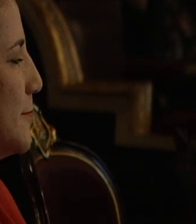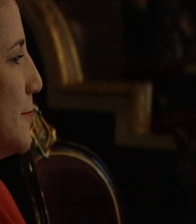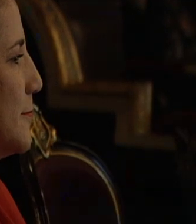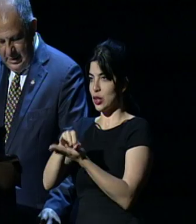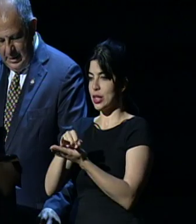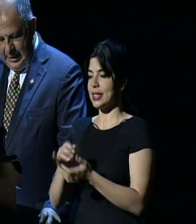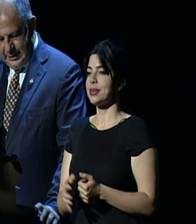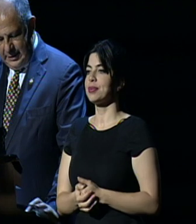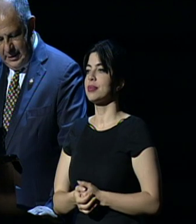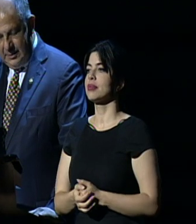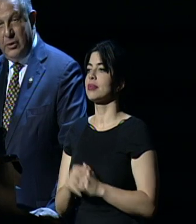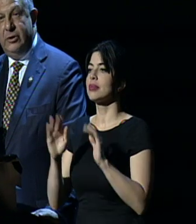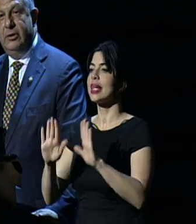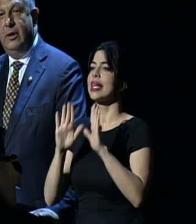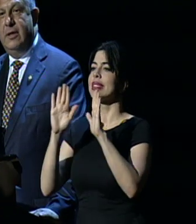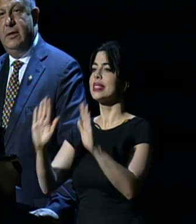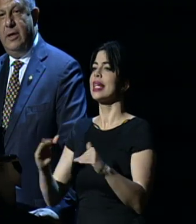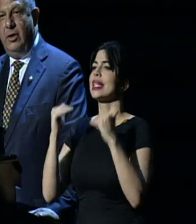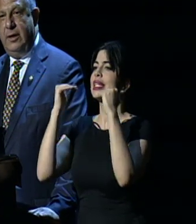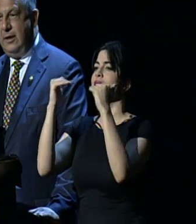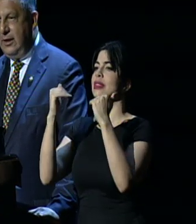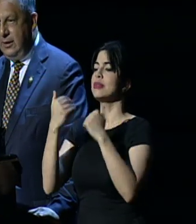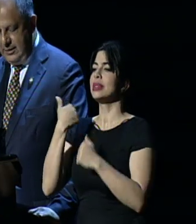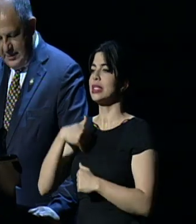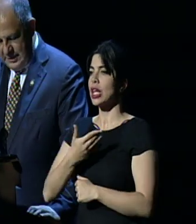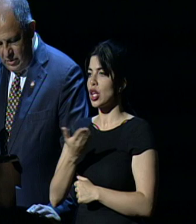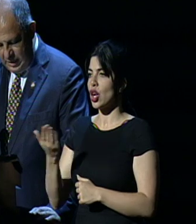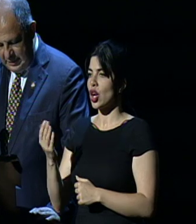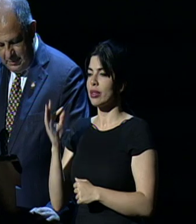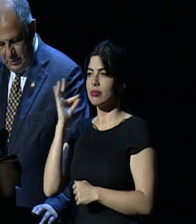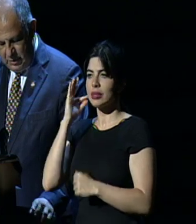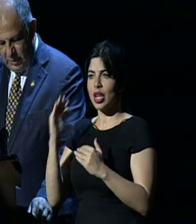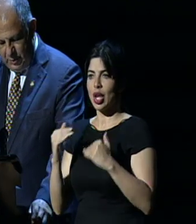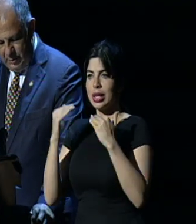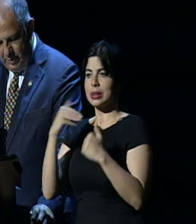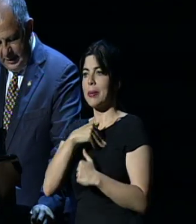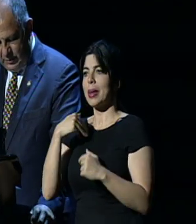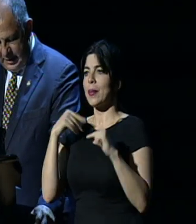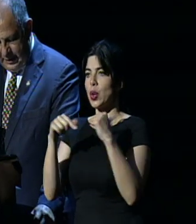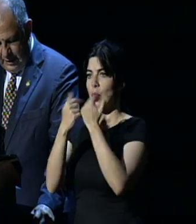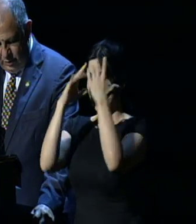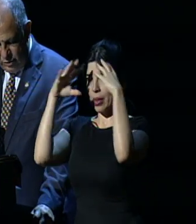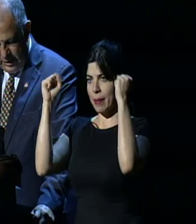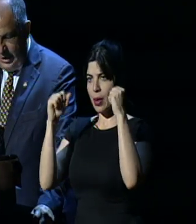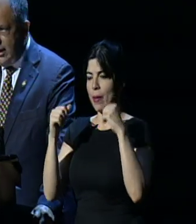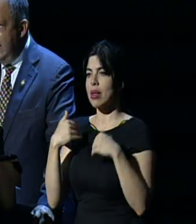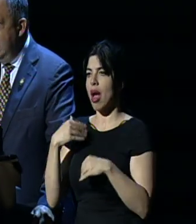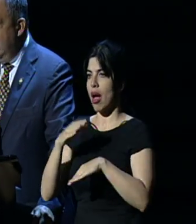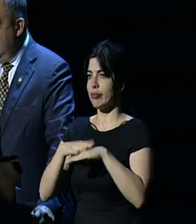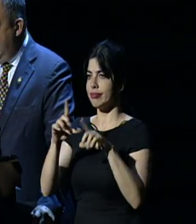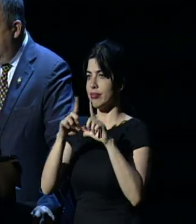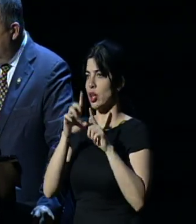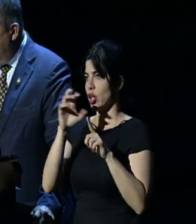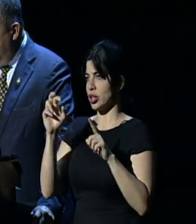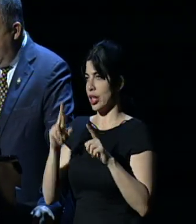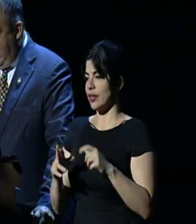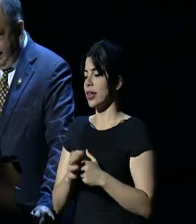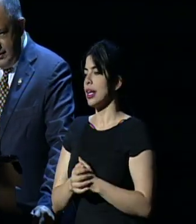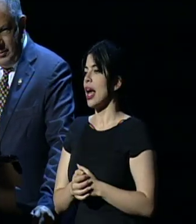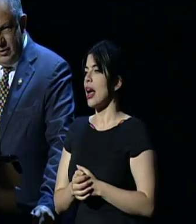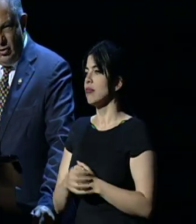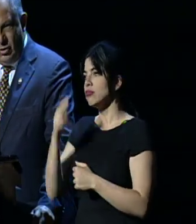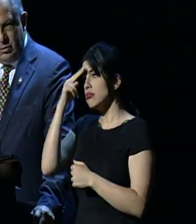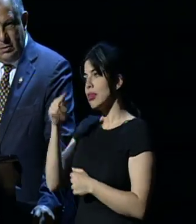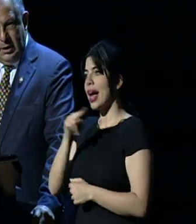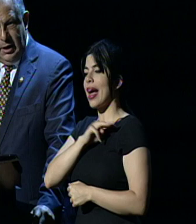José, excelentísimos señores, excelentísimas señoras, miembros del cuerpo diplomático acreditado en Costa Rica, honorables